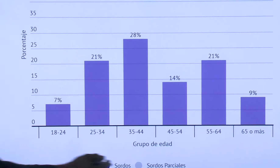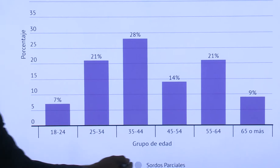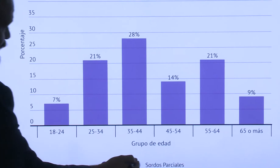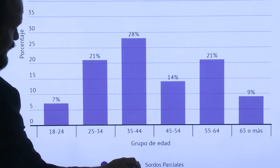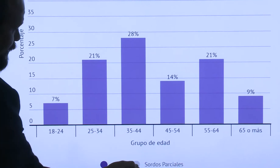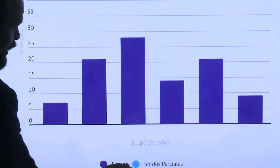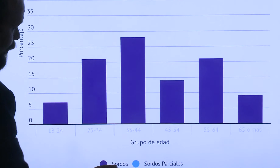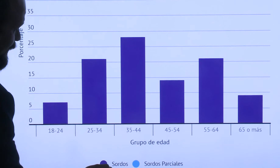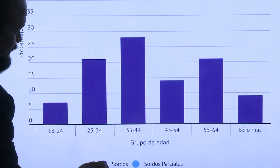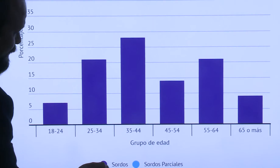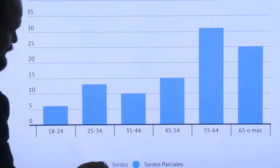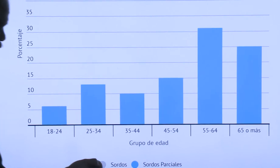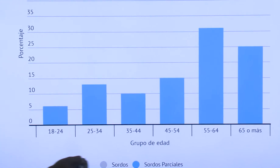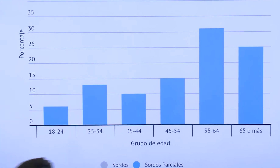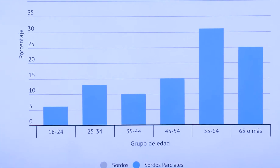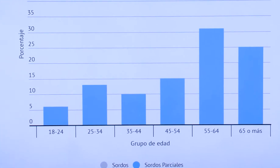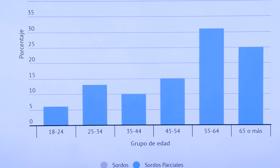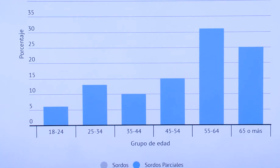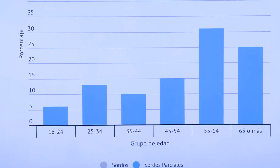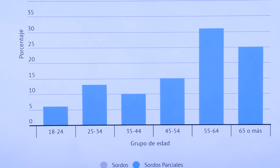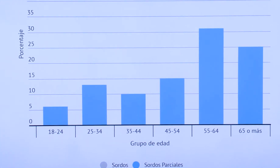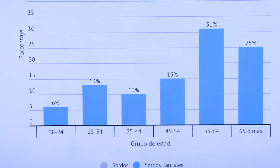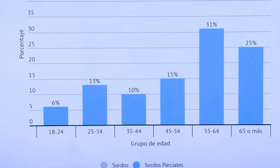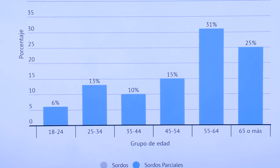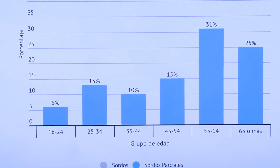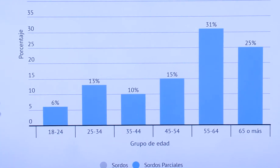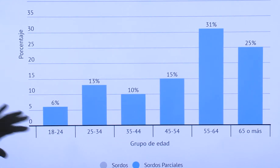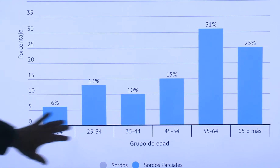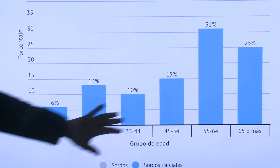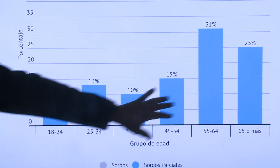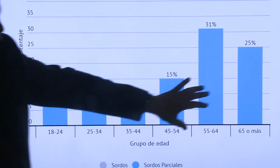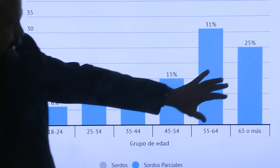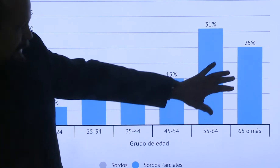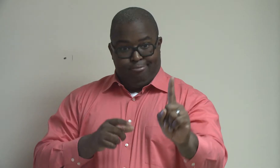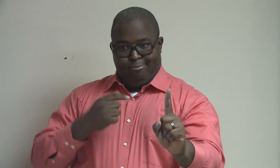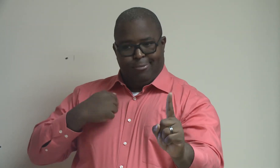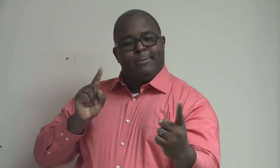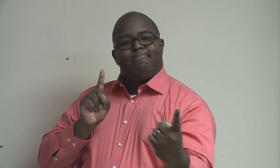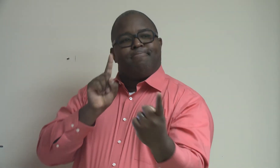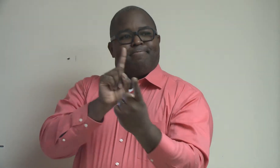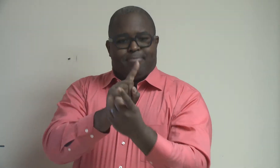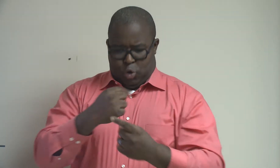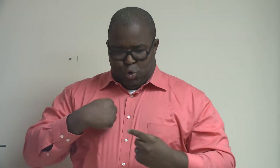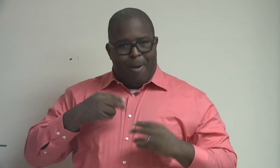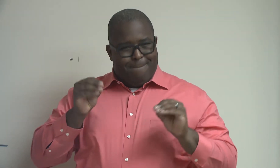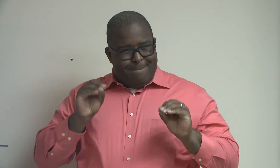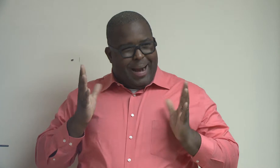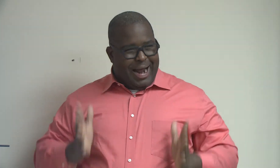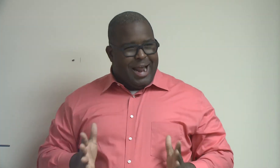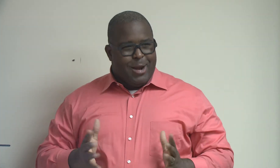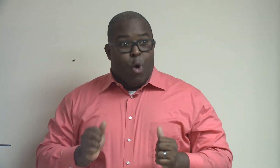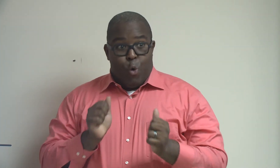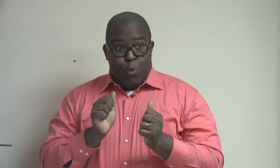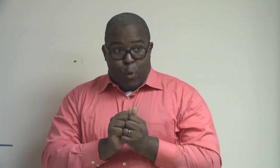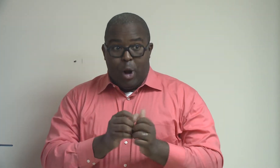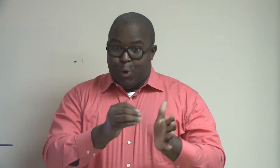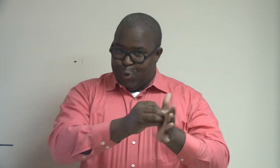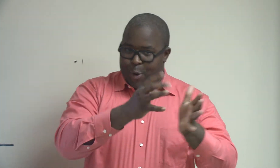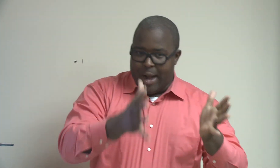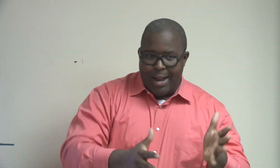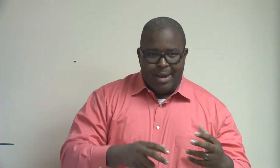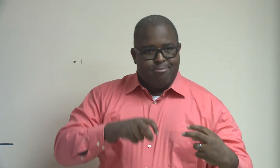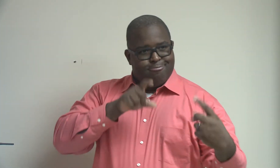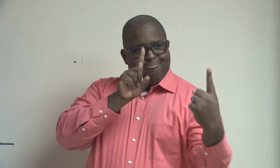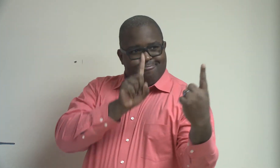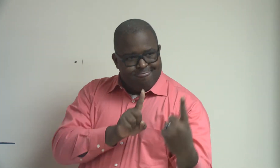gubernamentales, sobre los métodos de comunicación utilizados por esta comunidad y sobre las dificultades para acceder a la información que ofrecen diversos